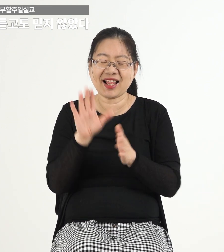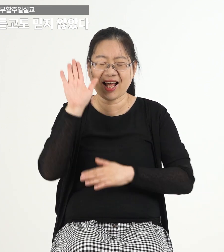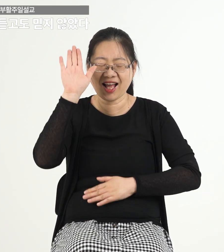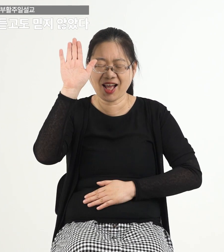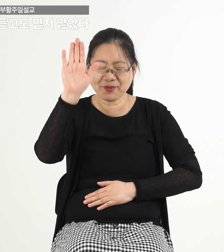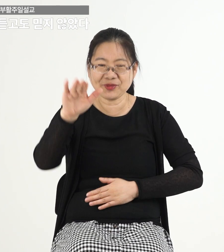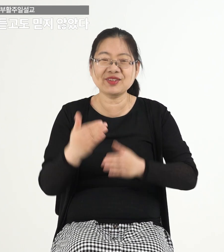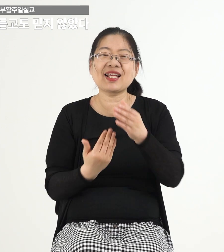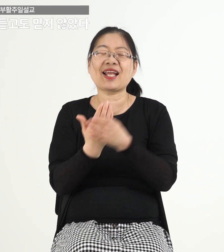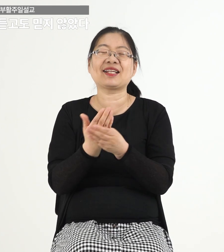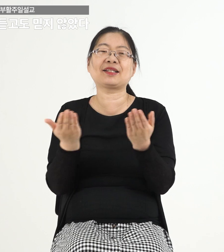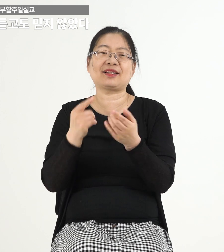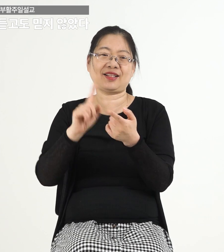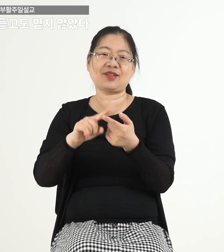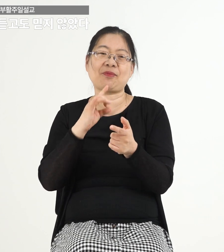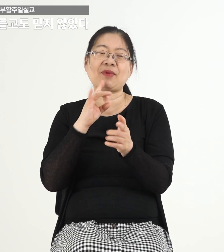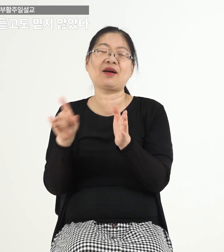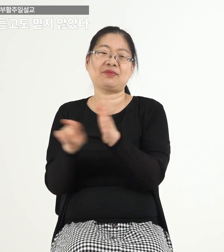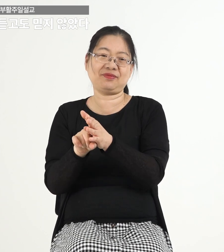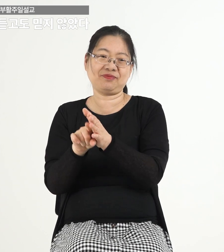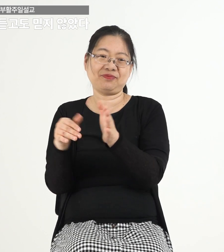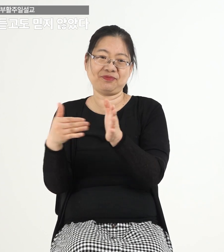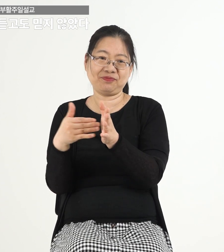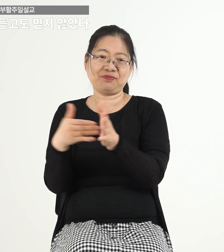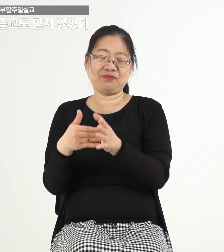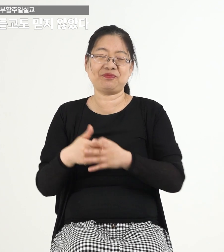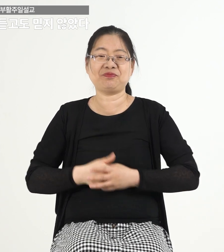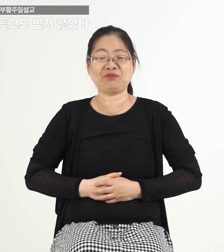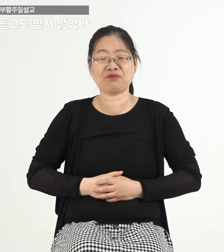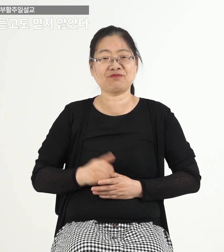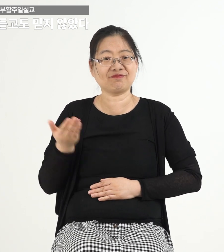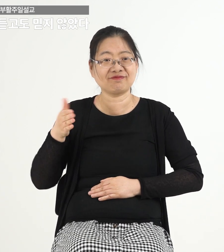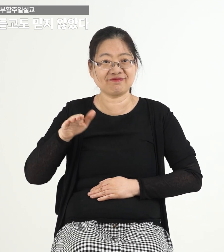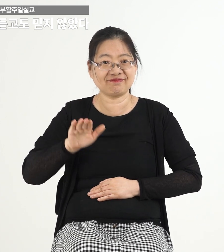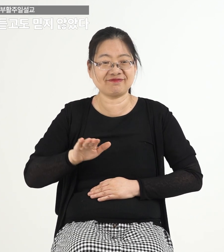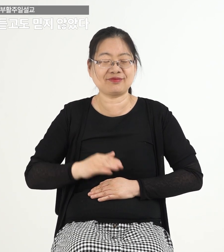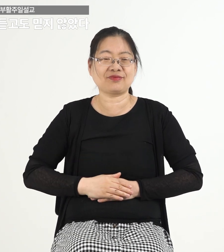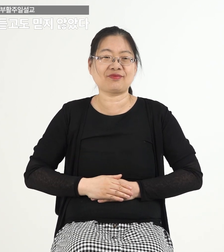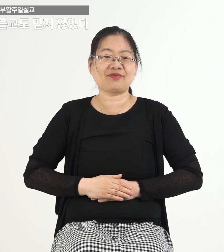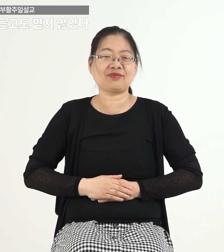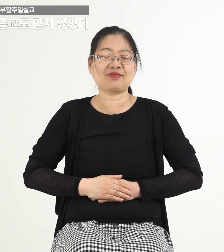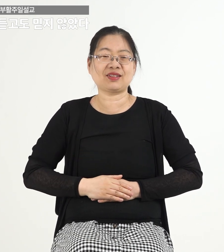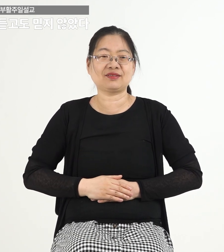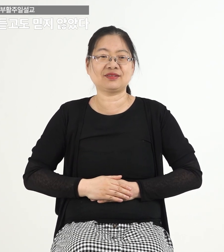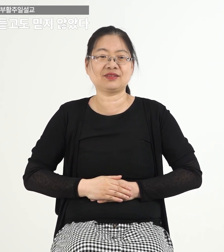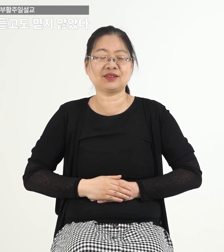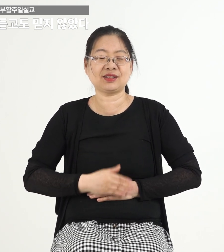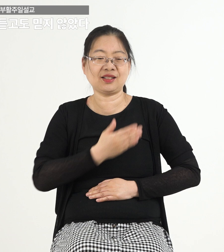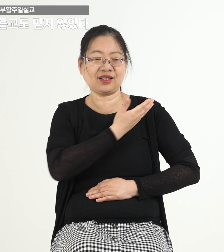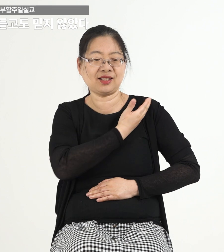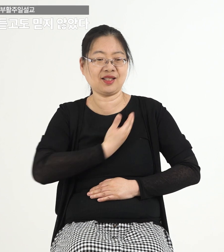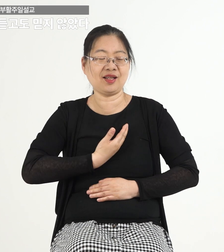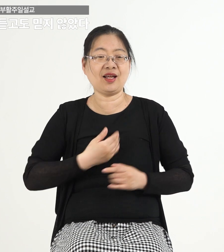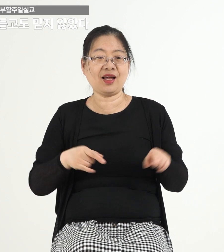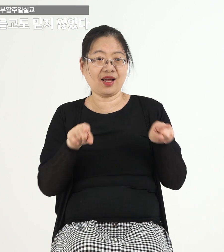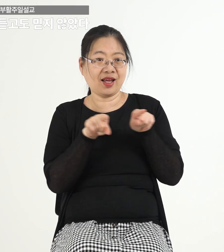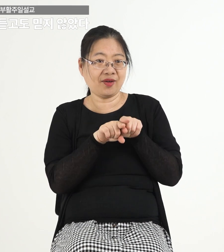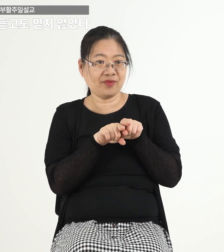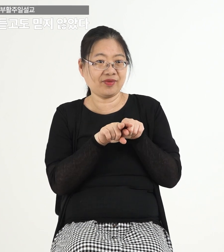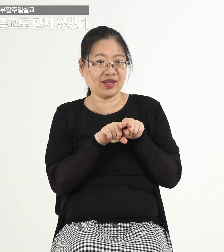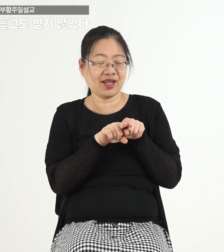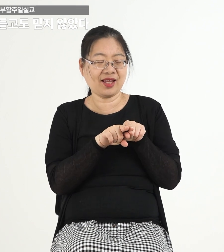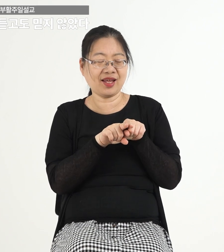믿었어요. 물론 그것도 부활입니다. 그런데 이들이 제자들과